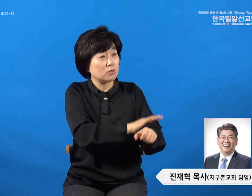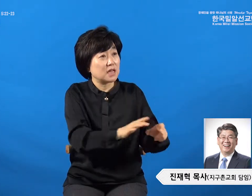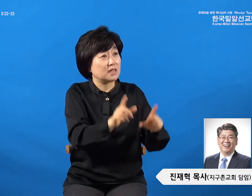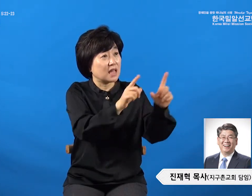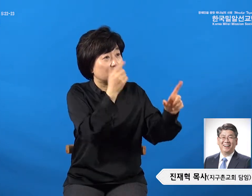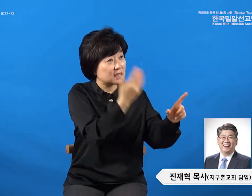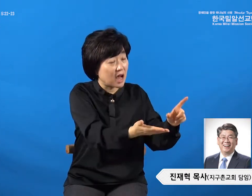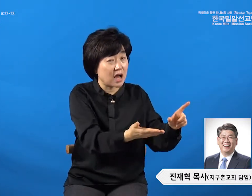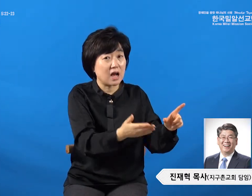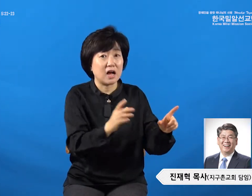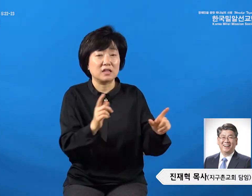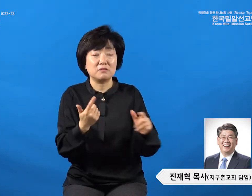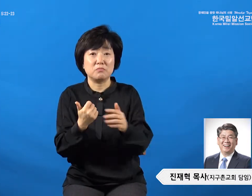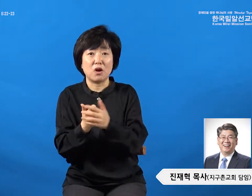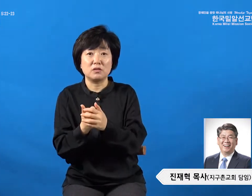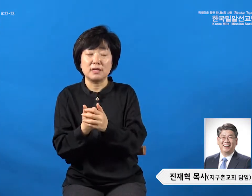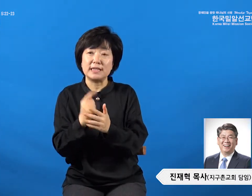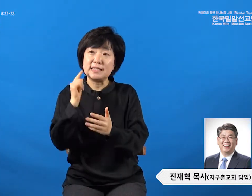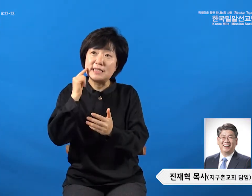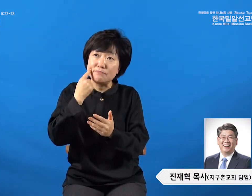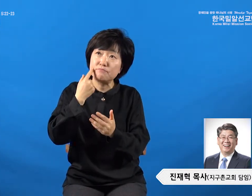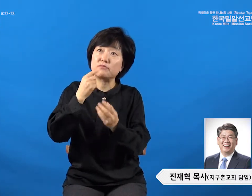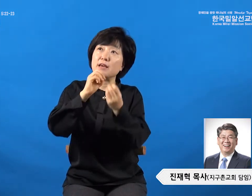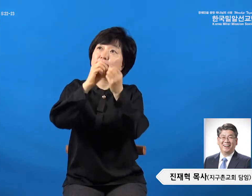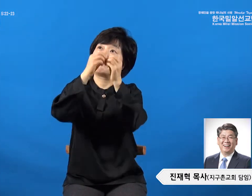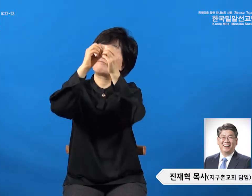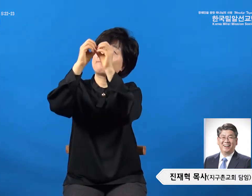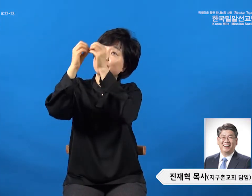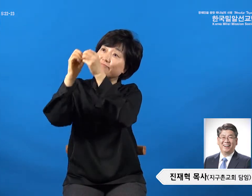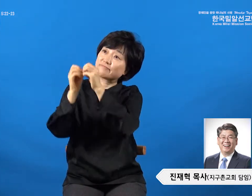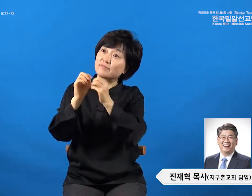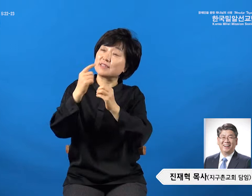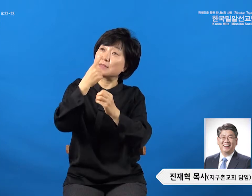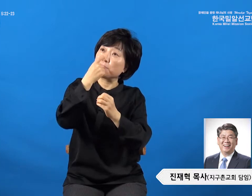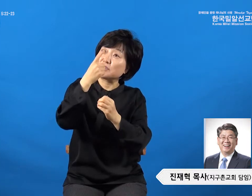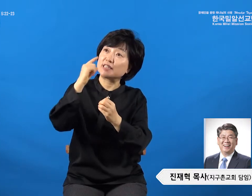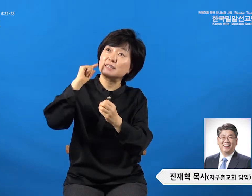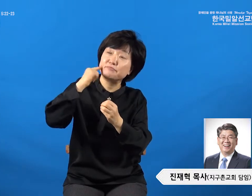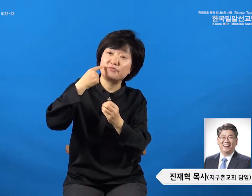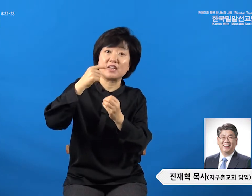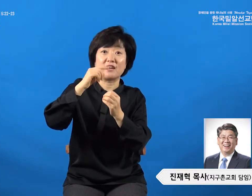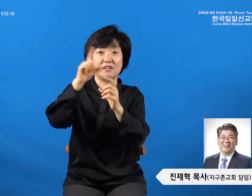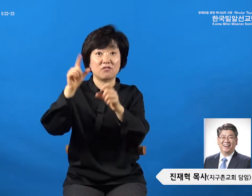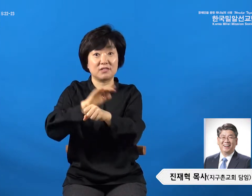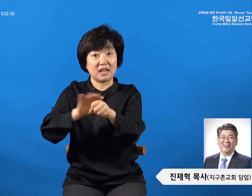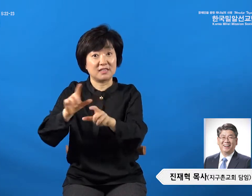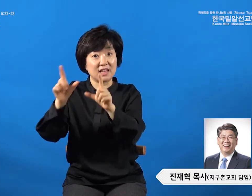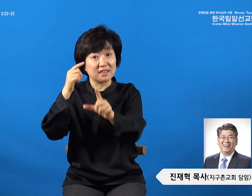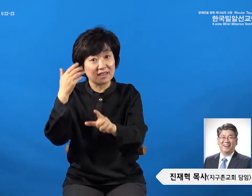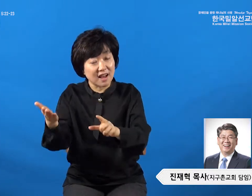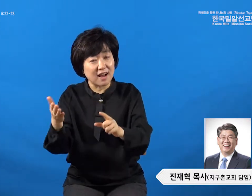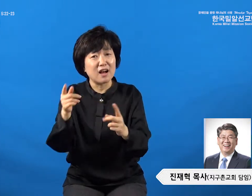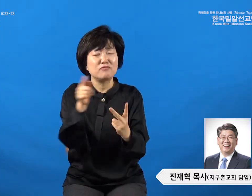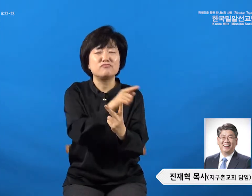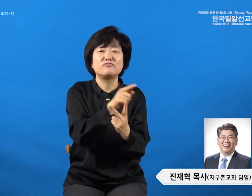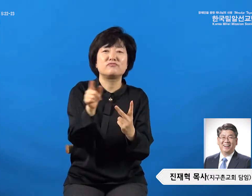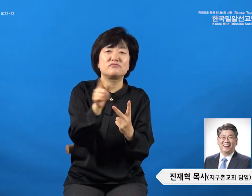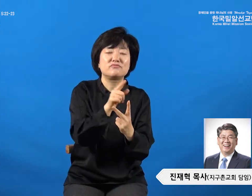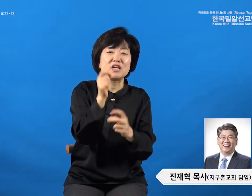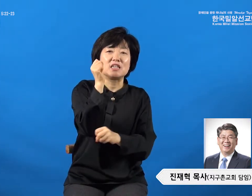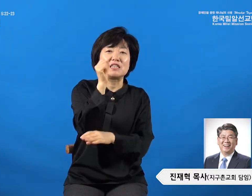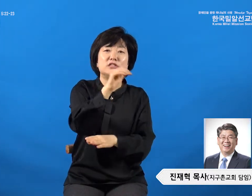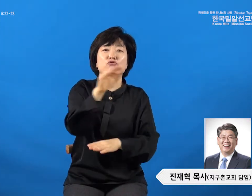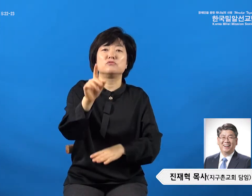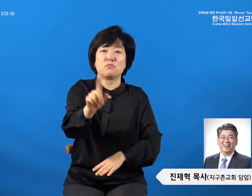정말 잘 산다는 뜻인지, 이렇게 goodness, 좋은, 착한이란 단어가 정확하게